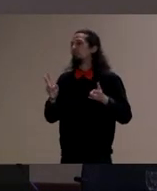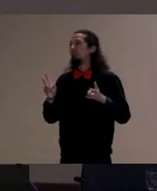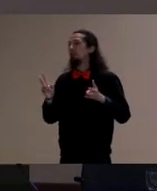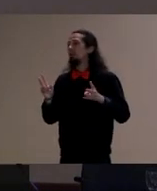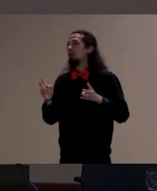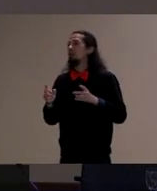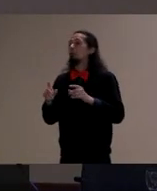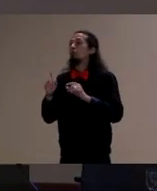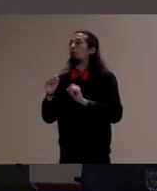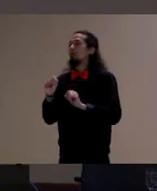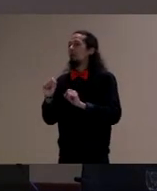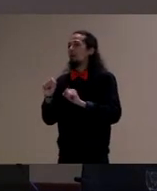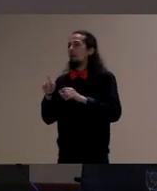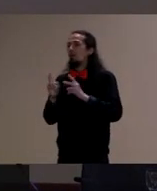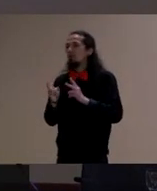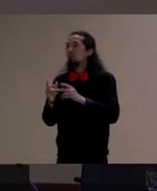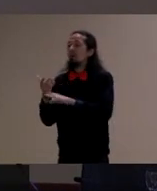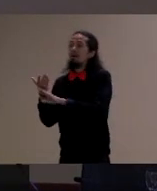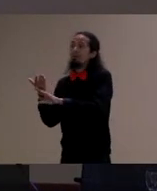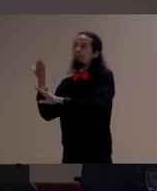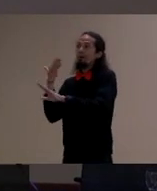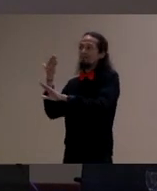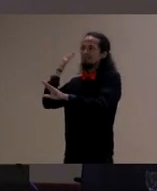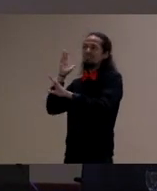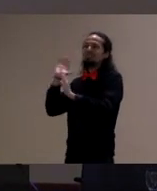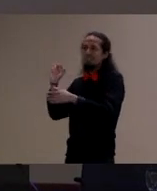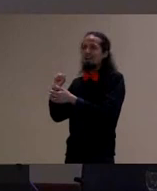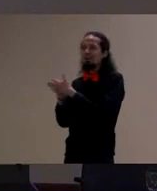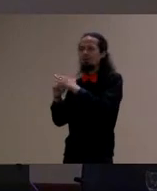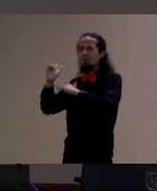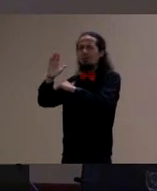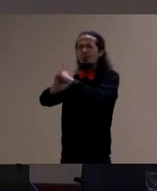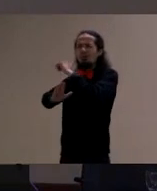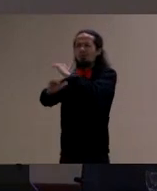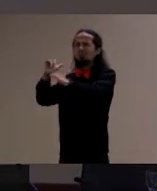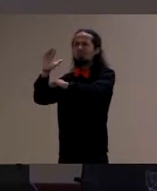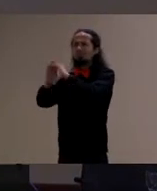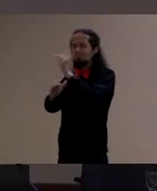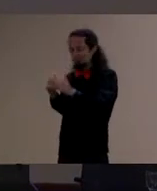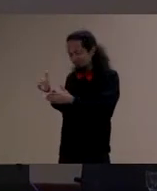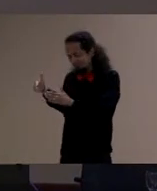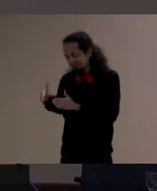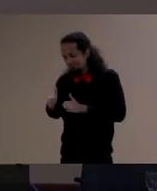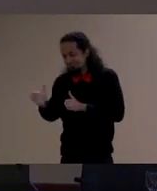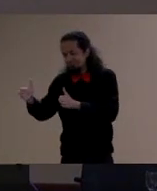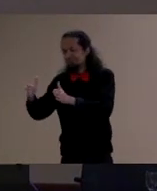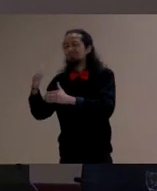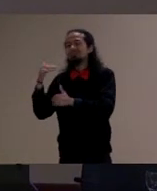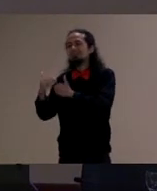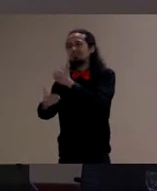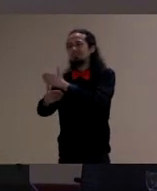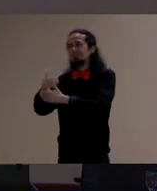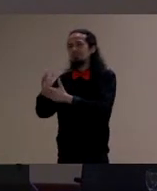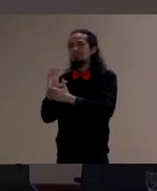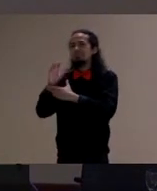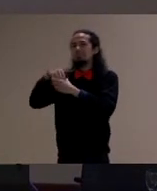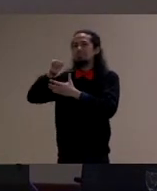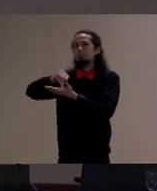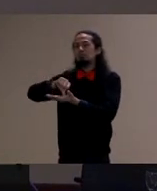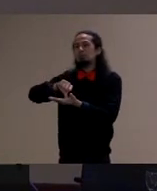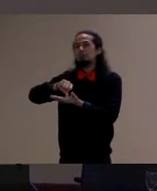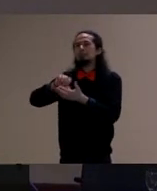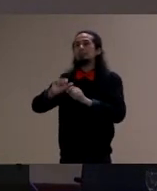construído na rede nos documentos né ao longo né desse percurso dos núcleos da ação